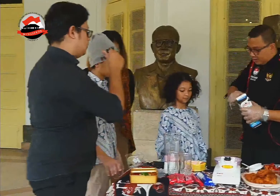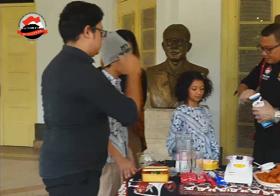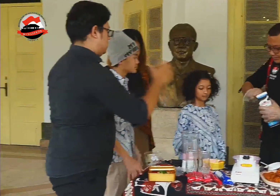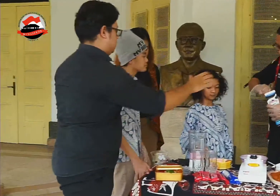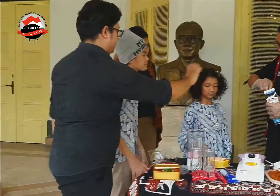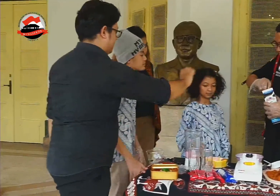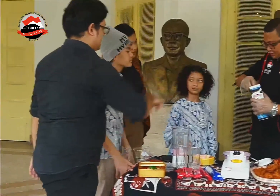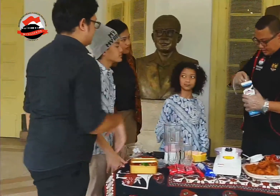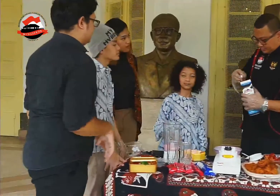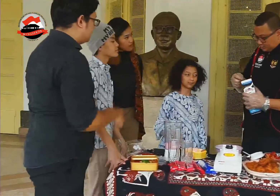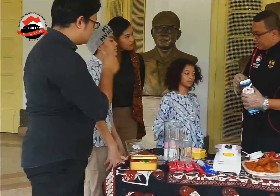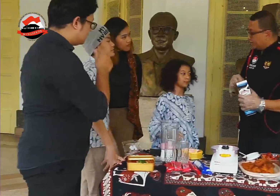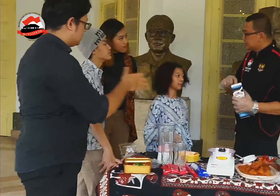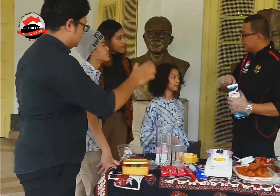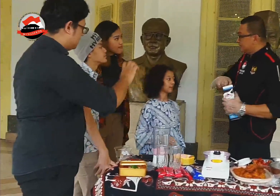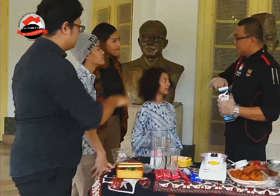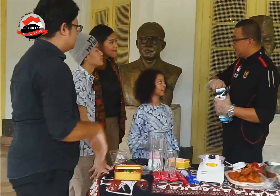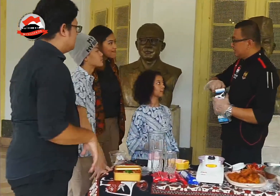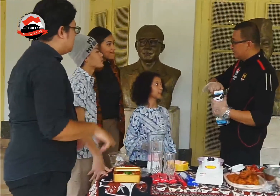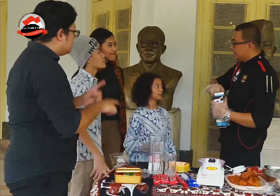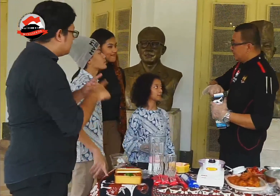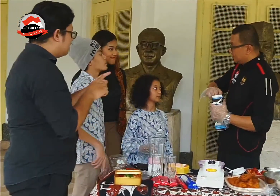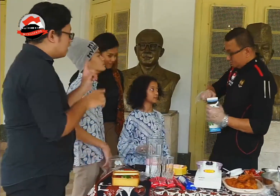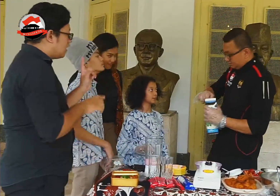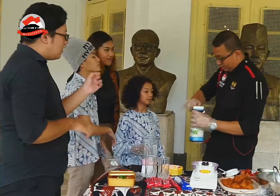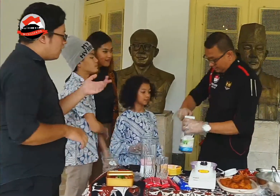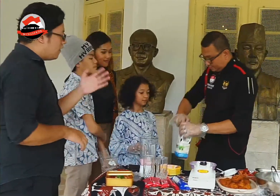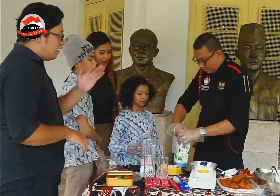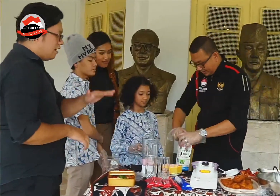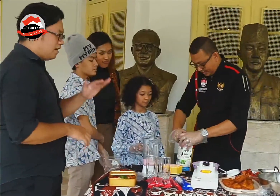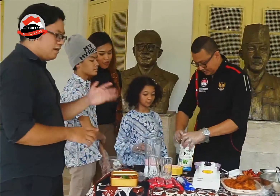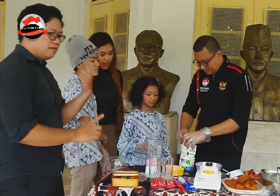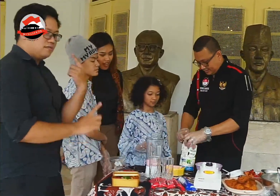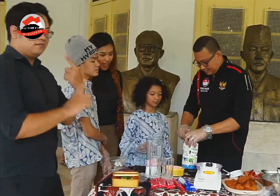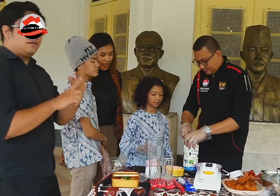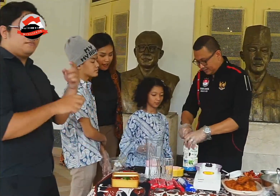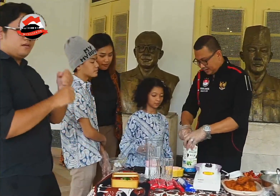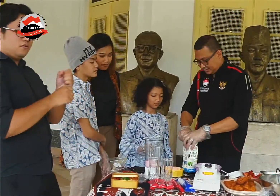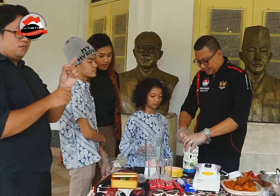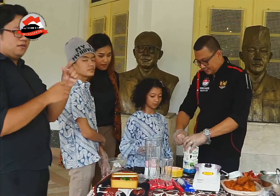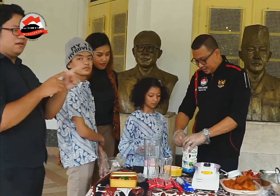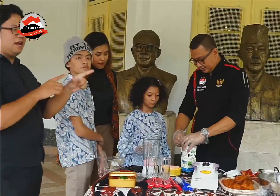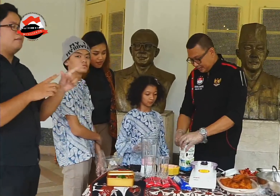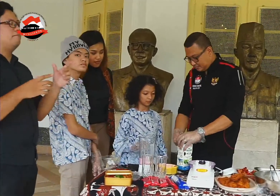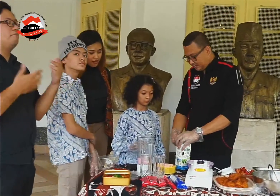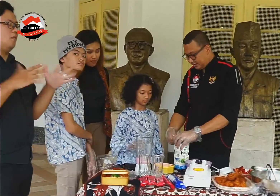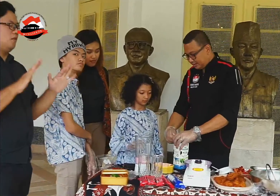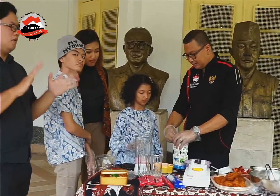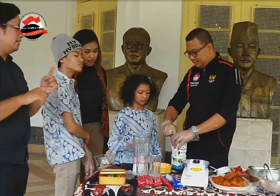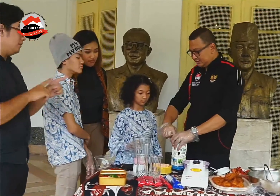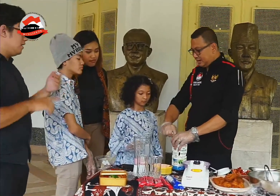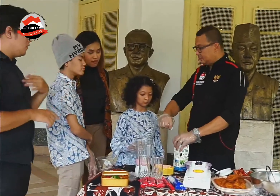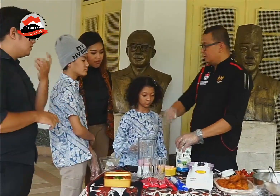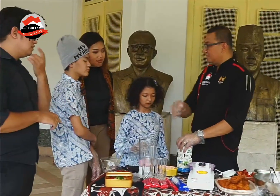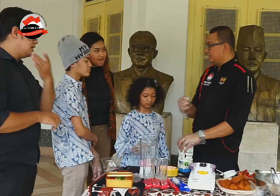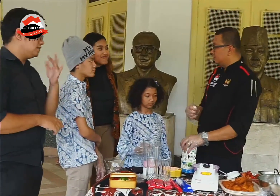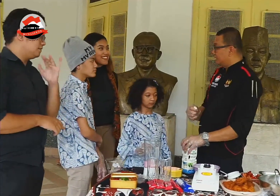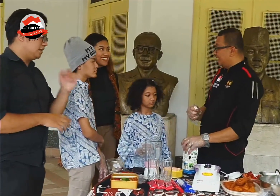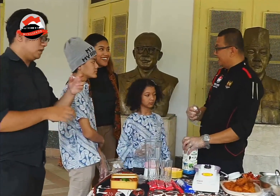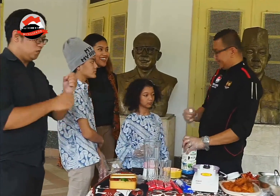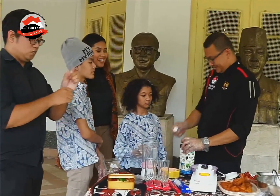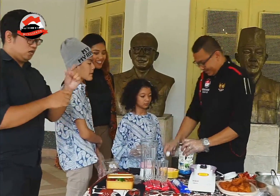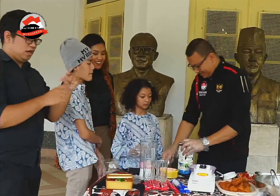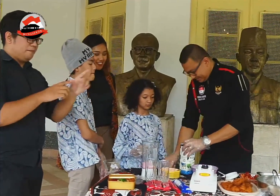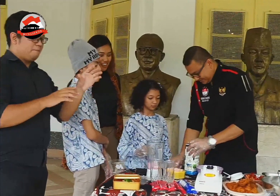Tapi kalau misalkan anak-anak suka sama tambah gula, boleh ya. Boleh ya. Tapi karena saya menyarankan lebih baik jangan terlalu banyak